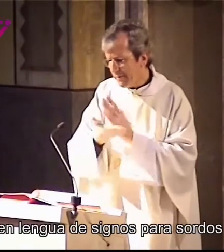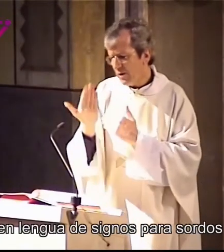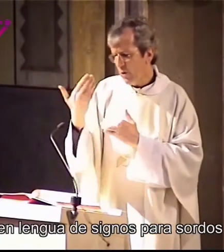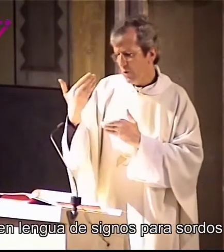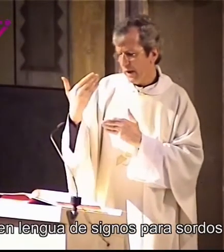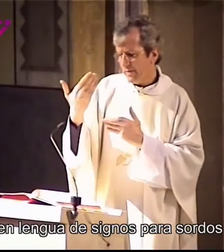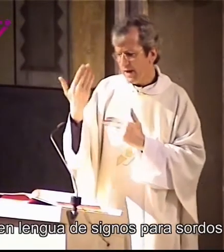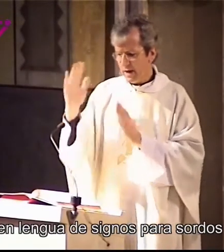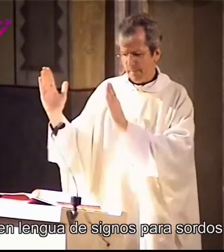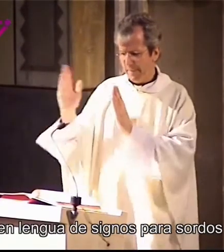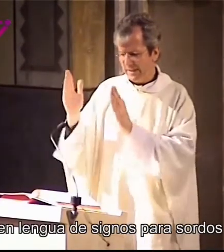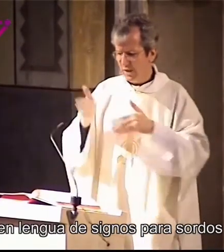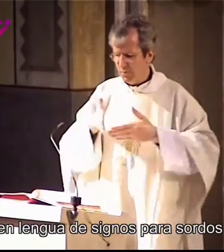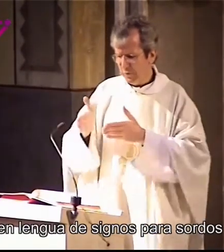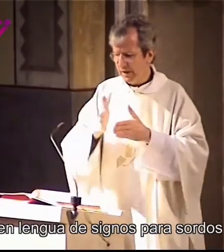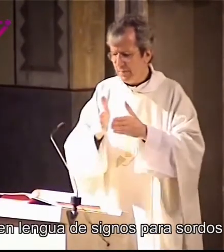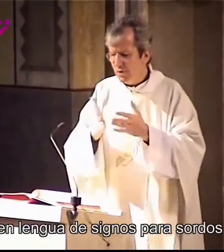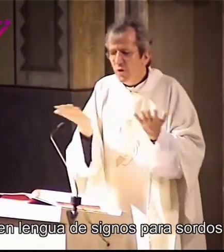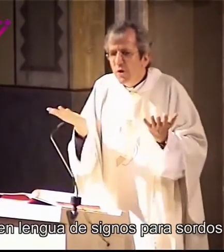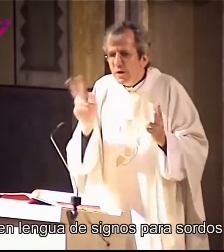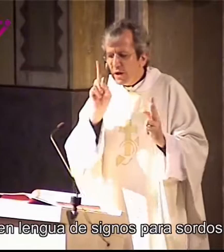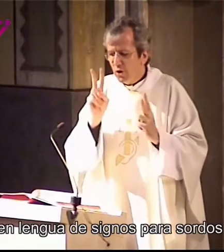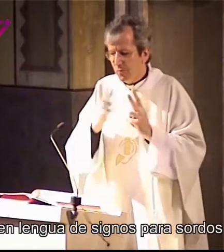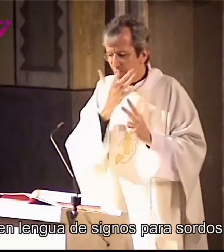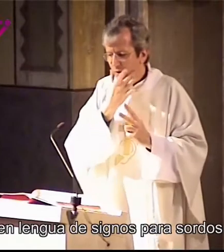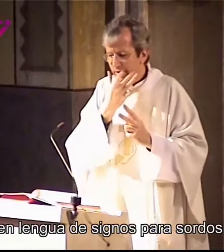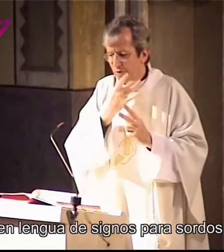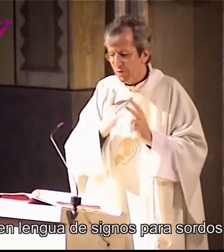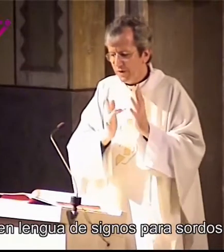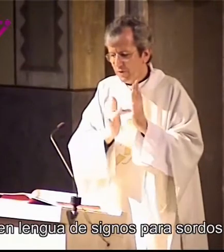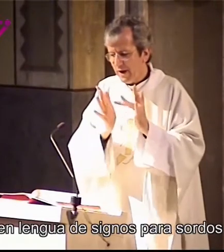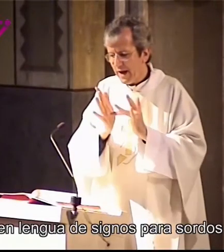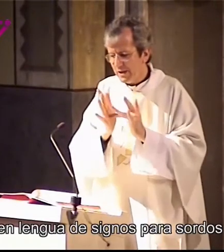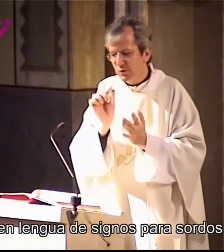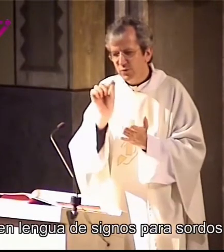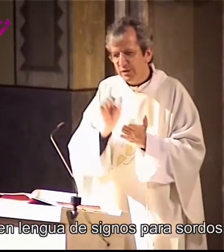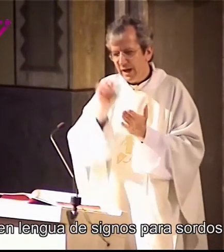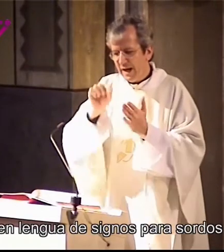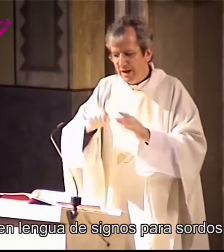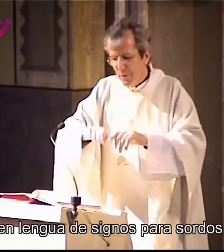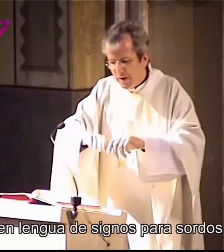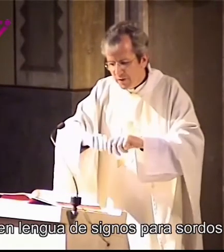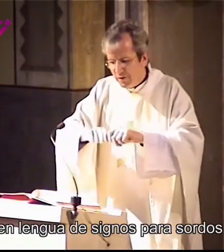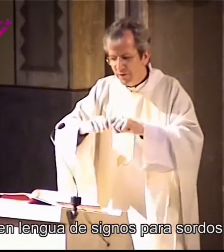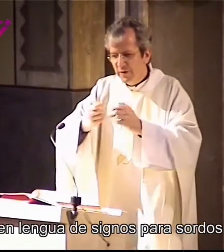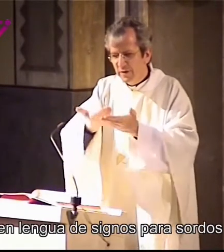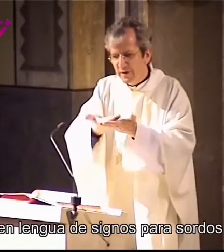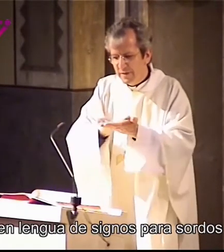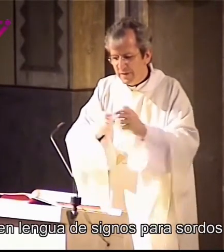lo que había pasado por el camino y cómo reconocieron a Jesús en el momento de